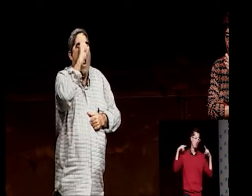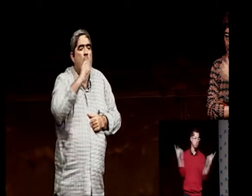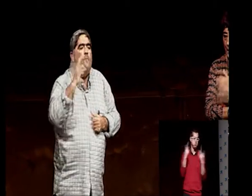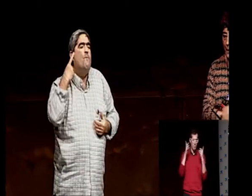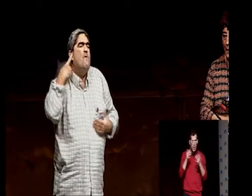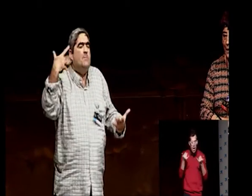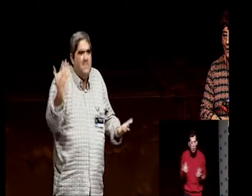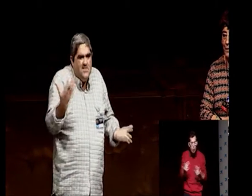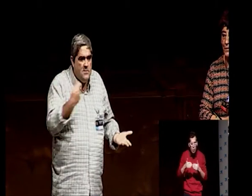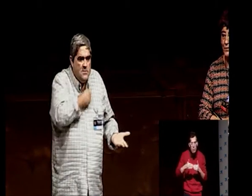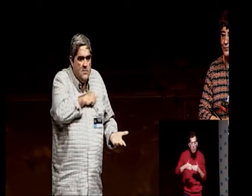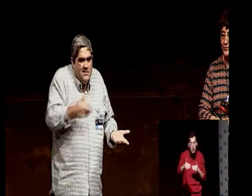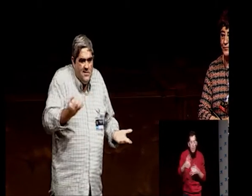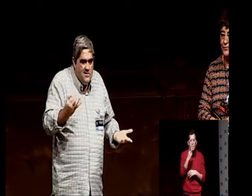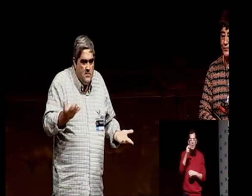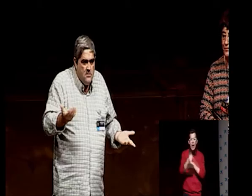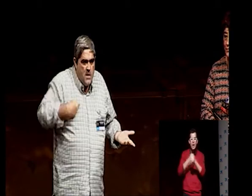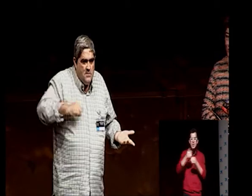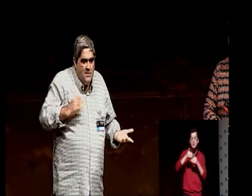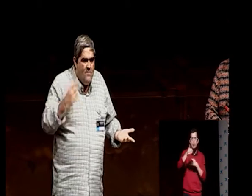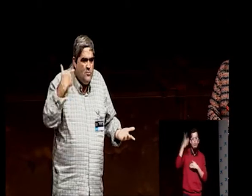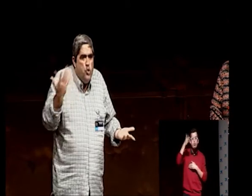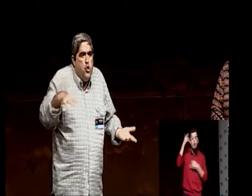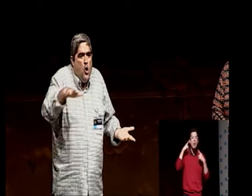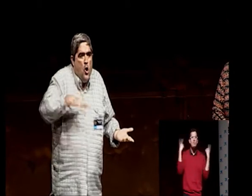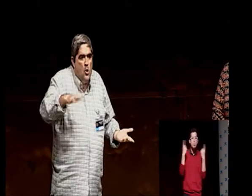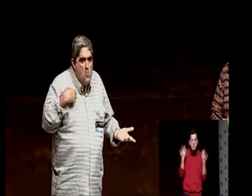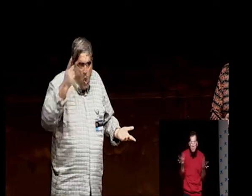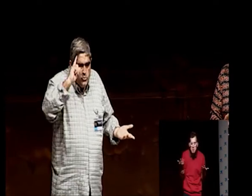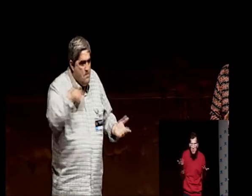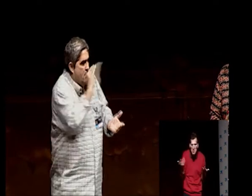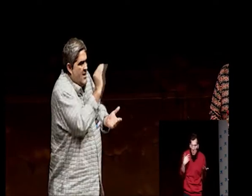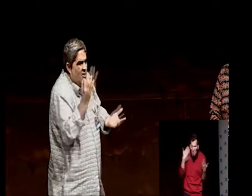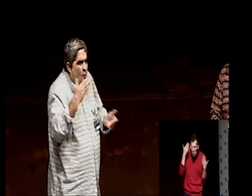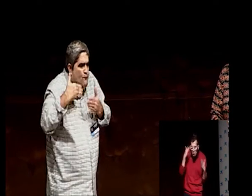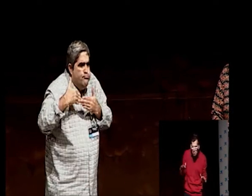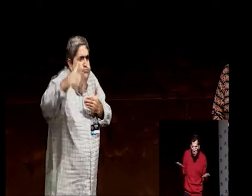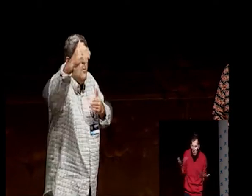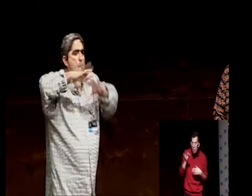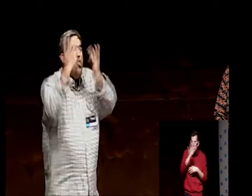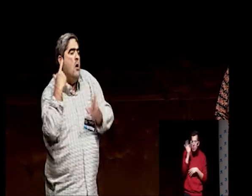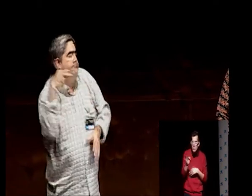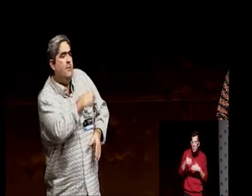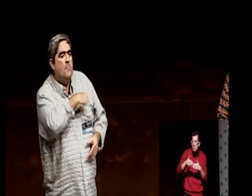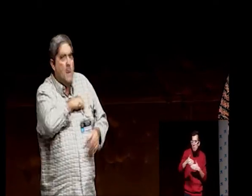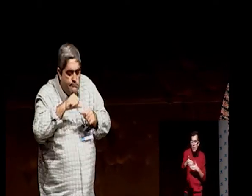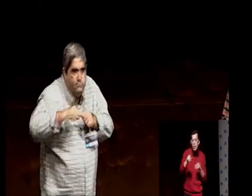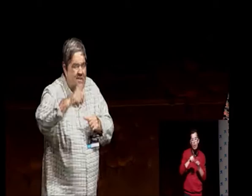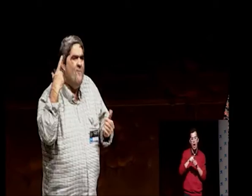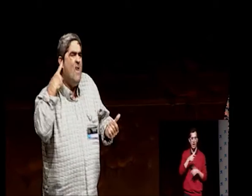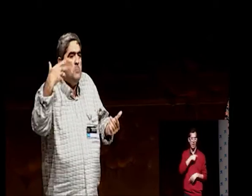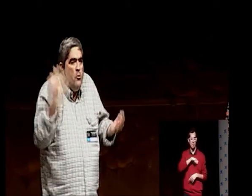ahora el tema es Dentro de 20 años Qué personas sordas famosas serán en España no sé yo os pregunto en un